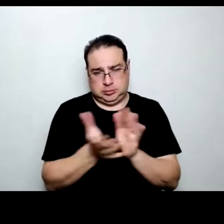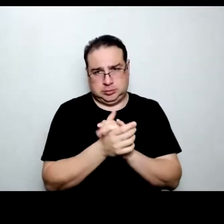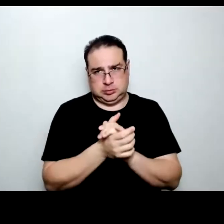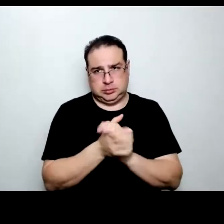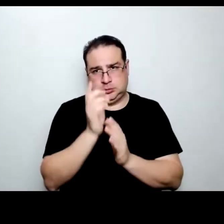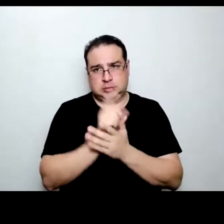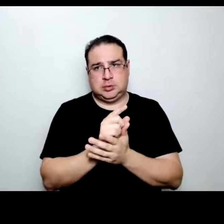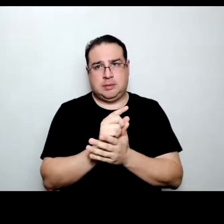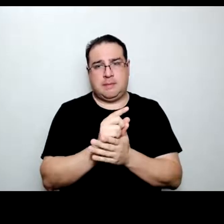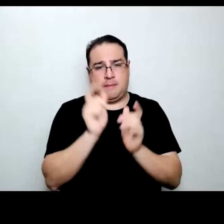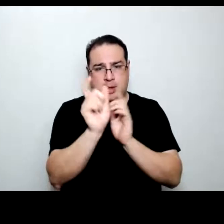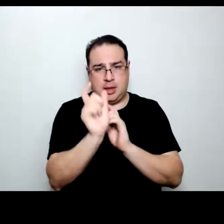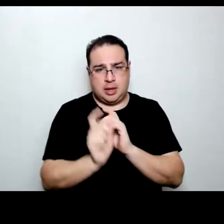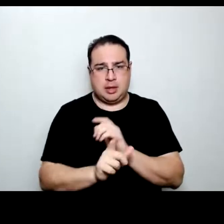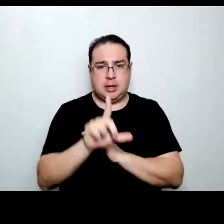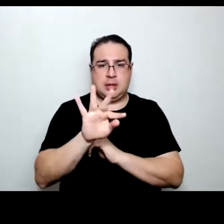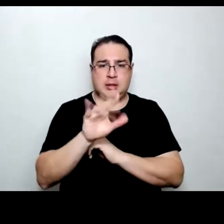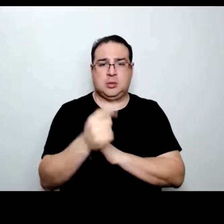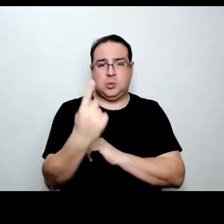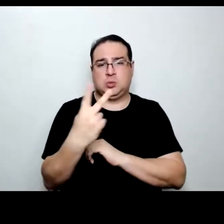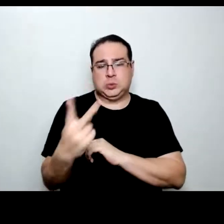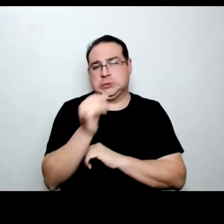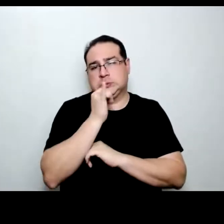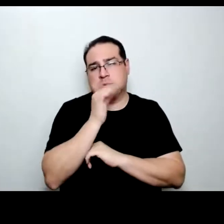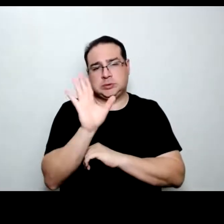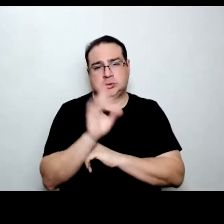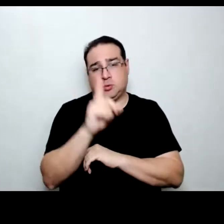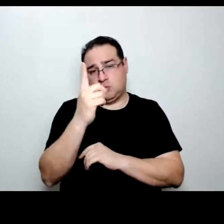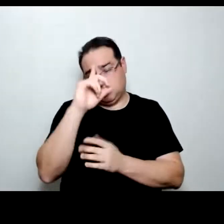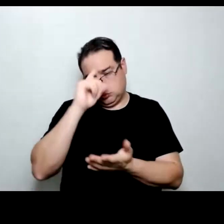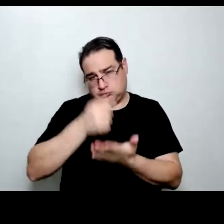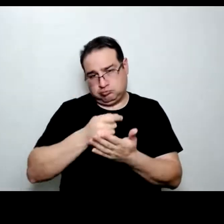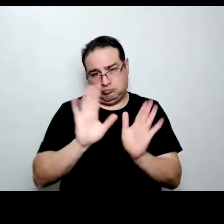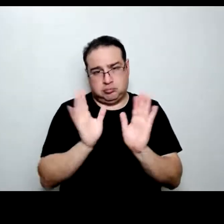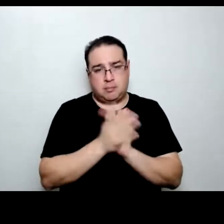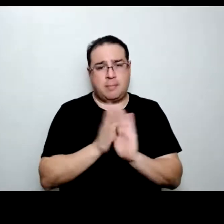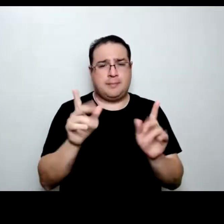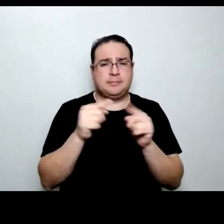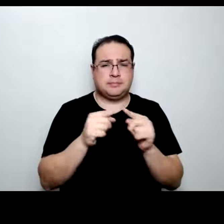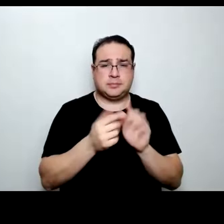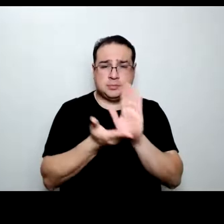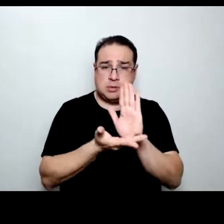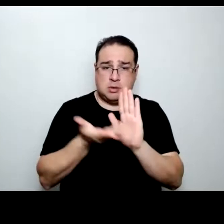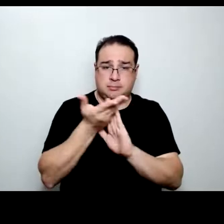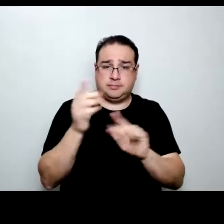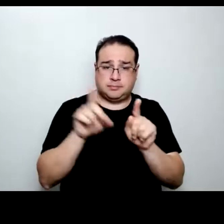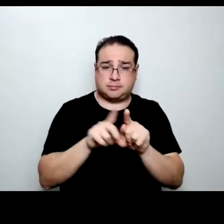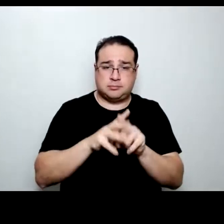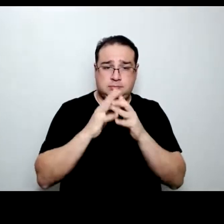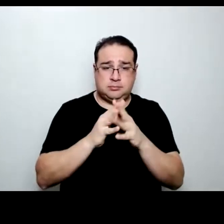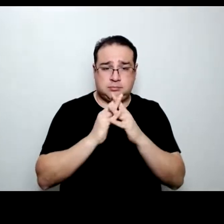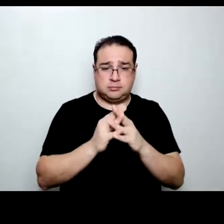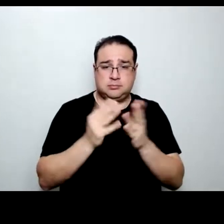lista de palavras com 1, 2 exemplos, uma definição, mas aumentando um pouco mais a complexidade